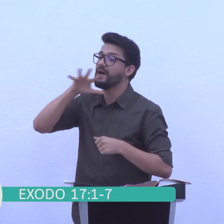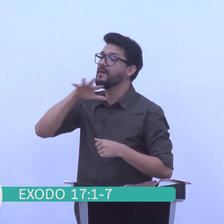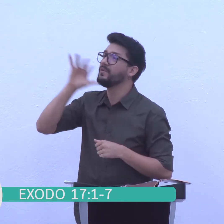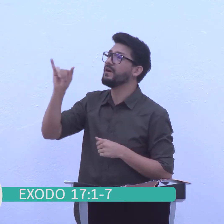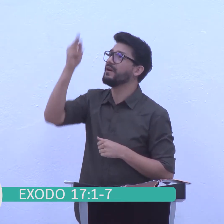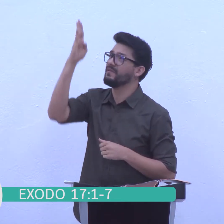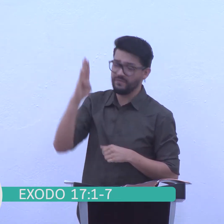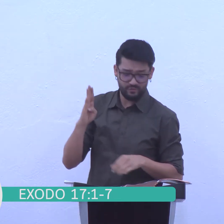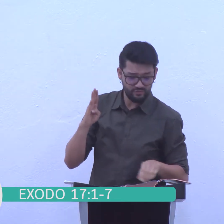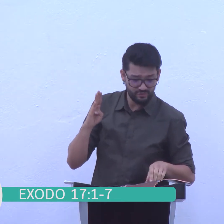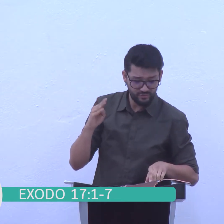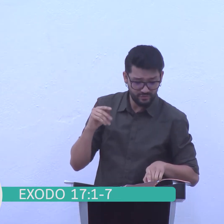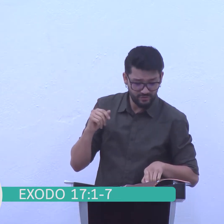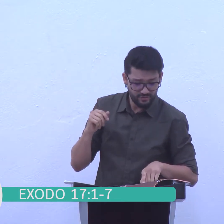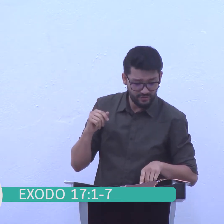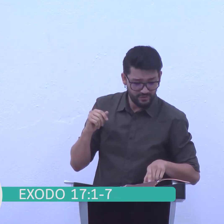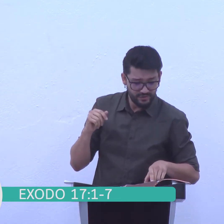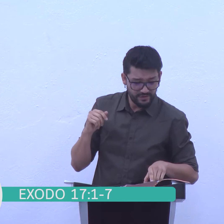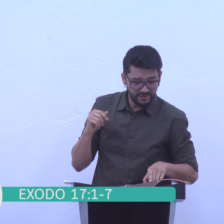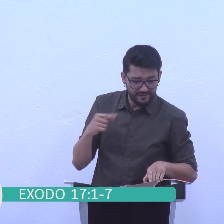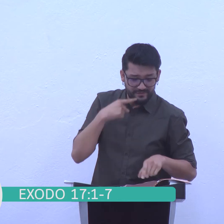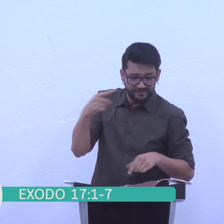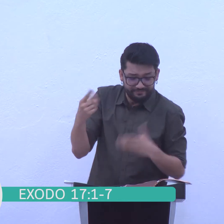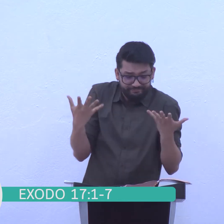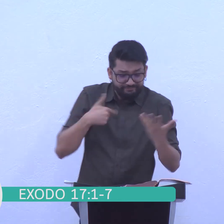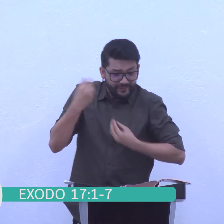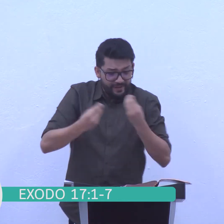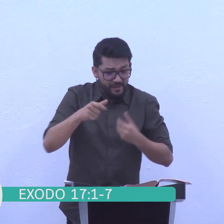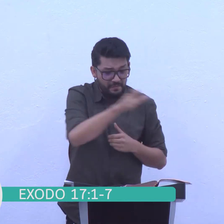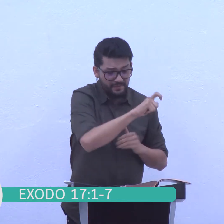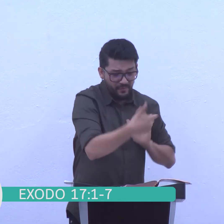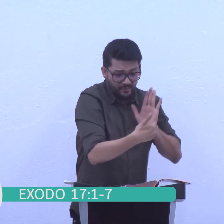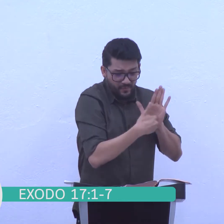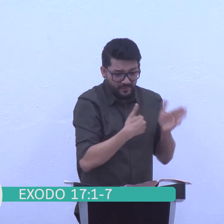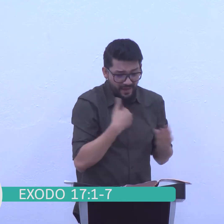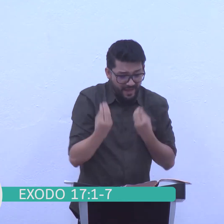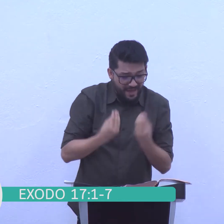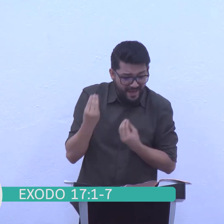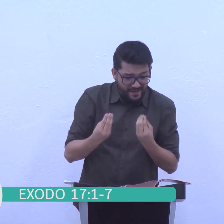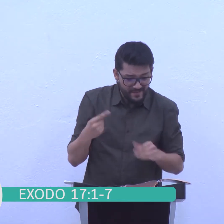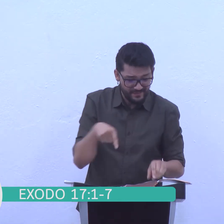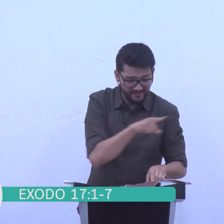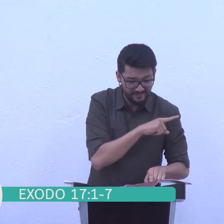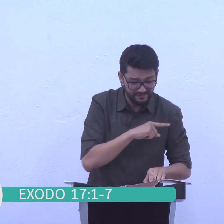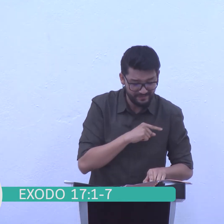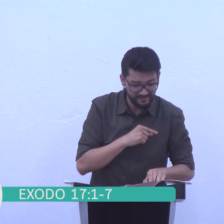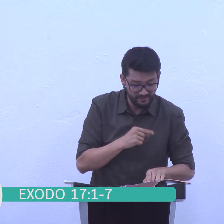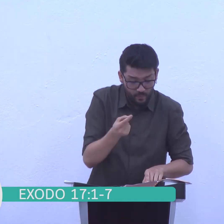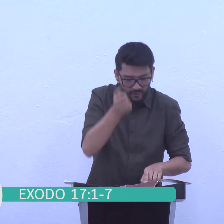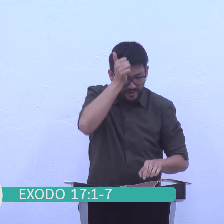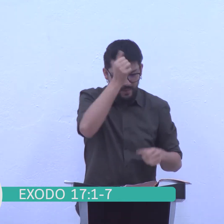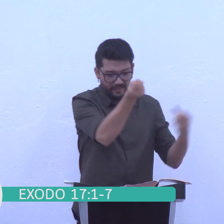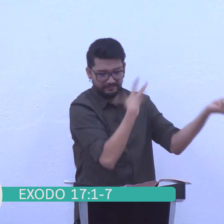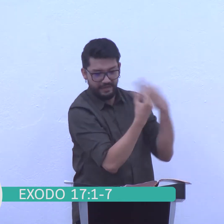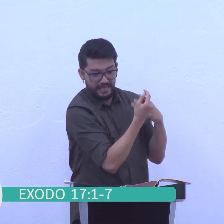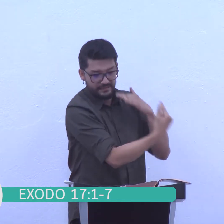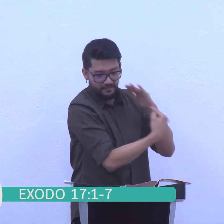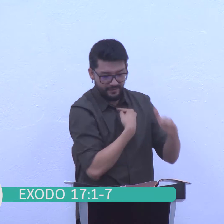Versículo 4. Entonces clamó Moisés a Jehová diciendo: ¿qué haré con este pueblo?